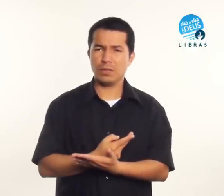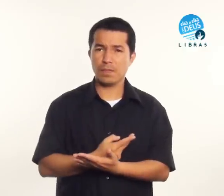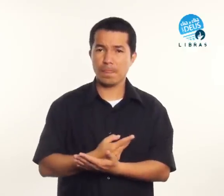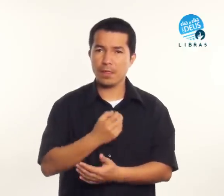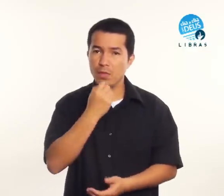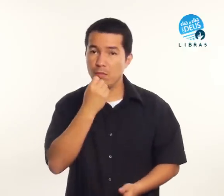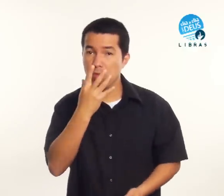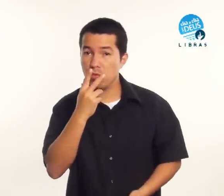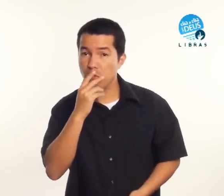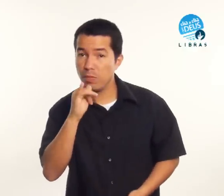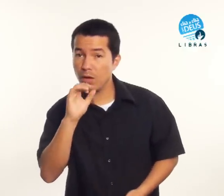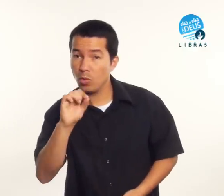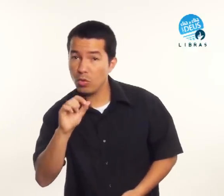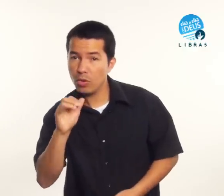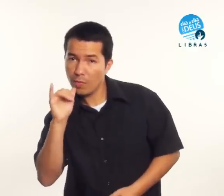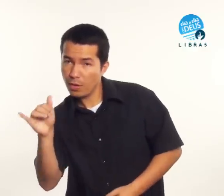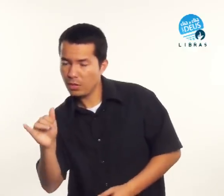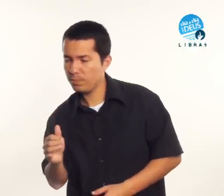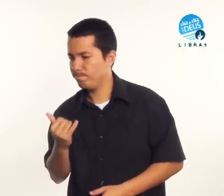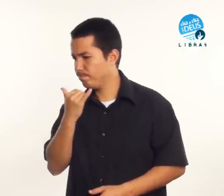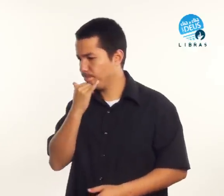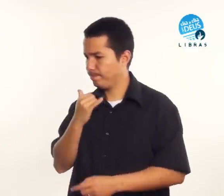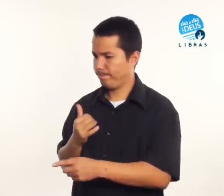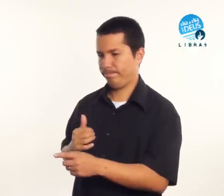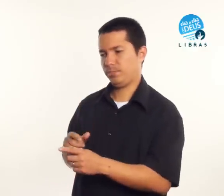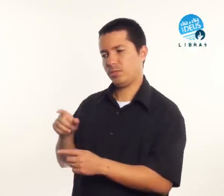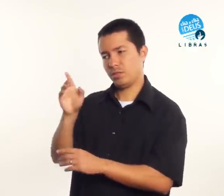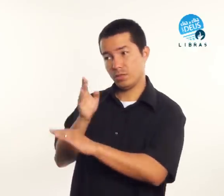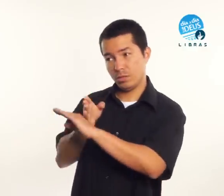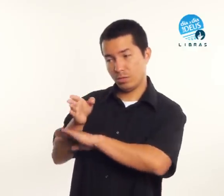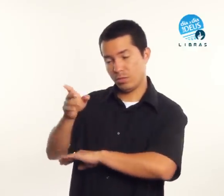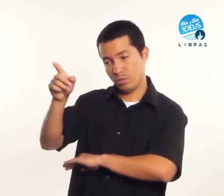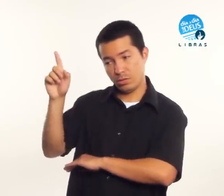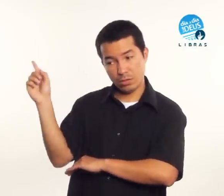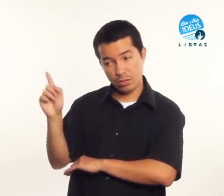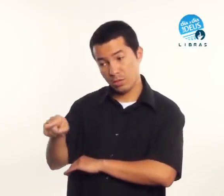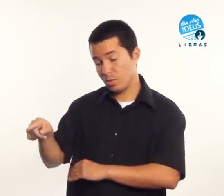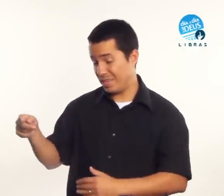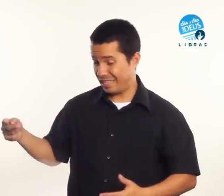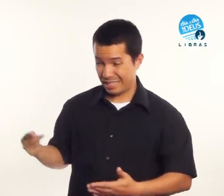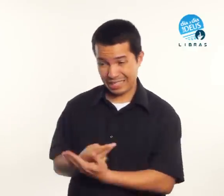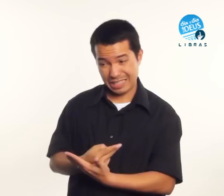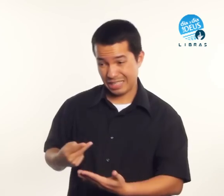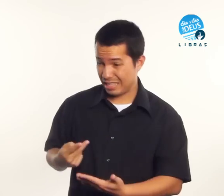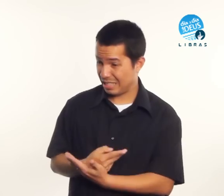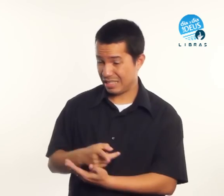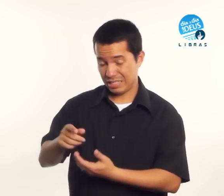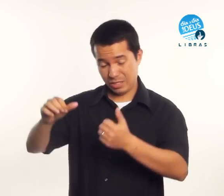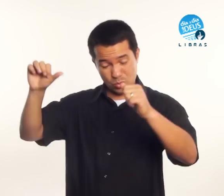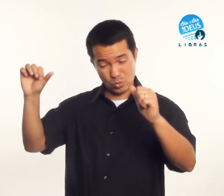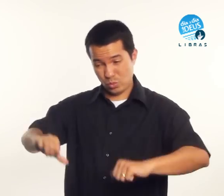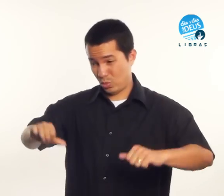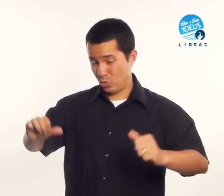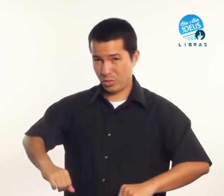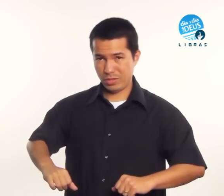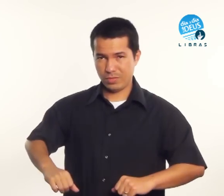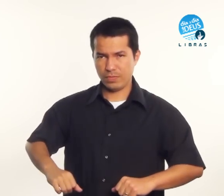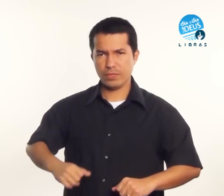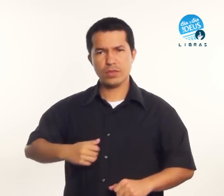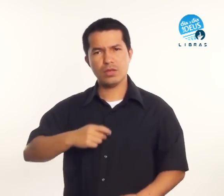olha, aquele não é lugar para você estar, porque aquilo lá não presta. Querido pai, se você faz isso,